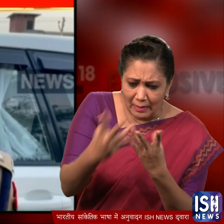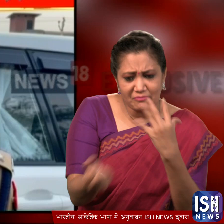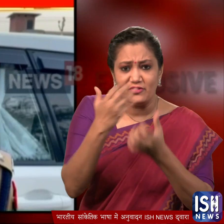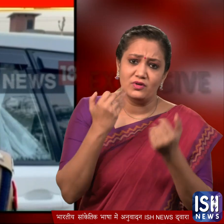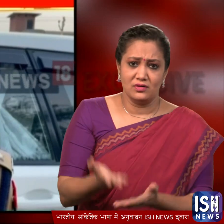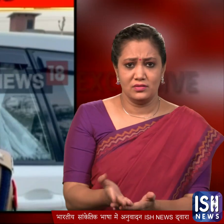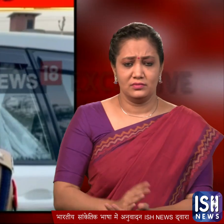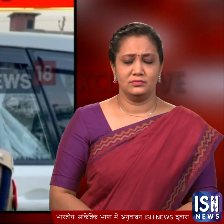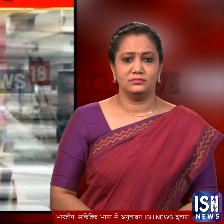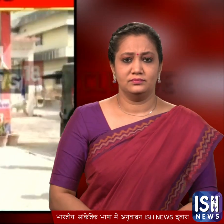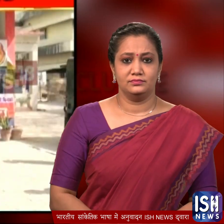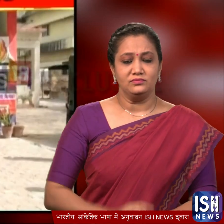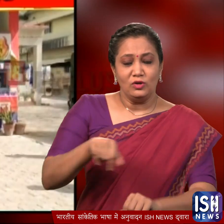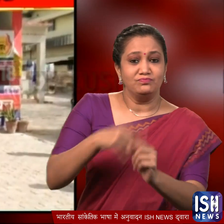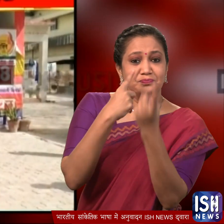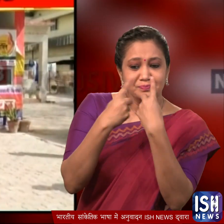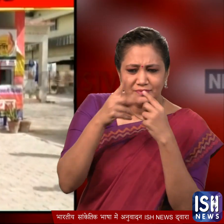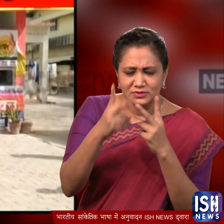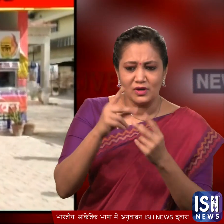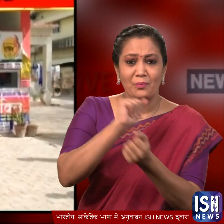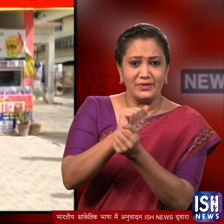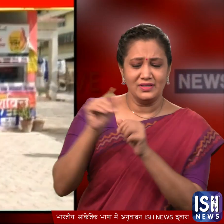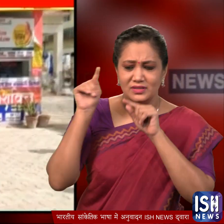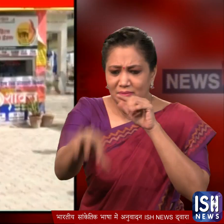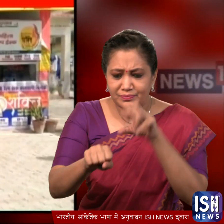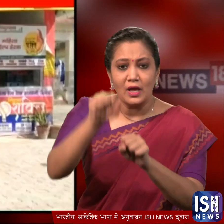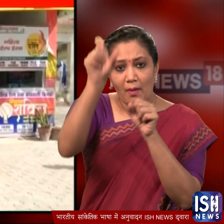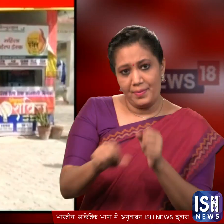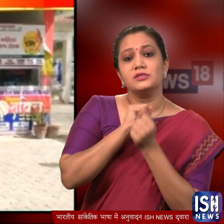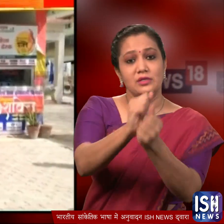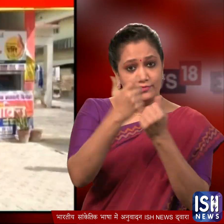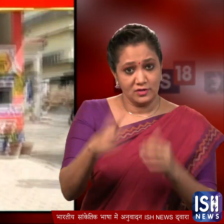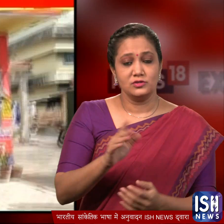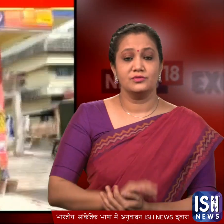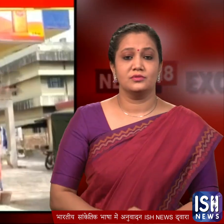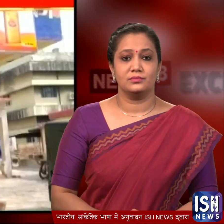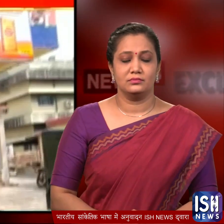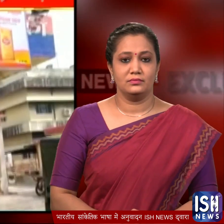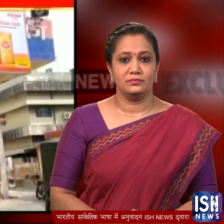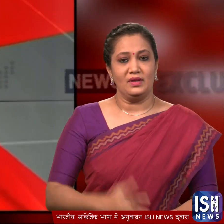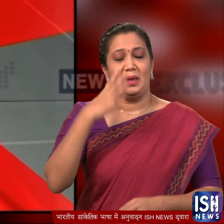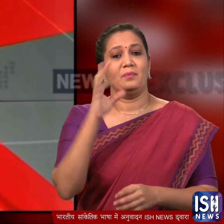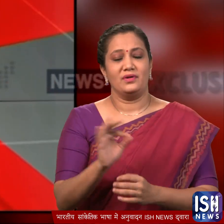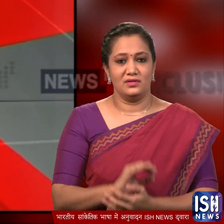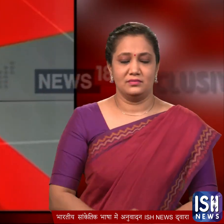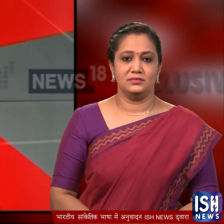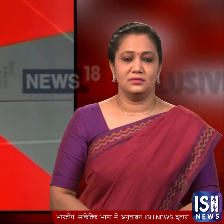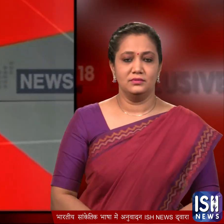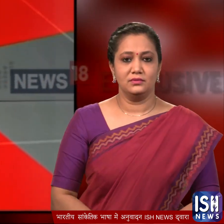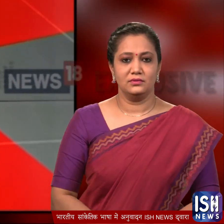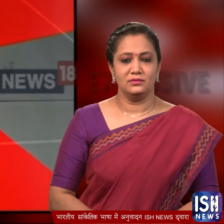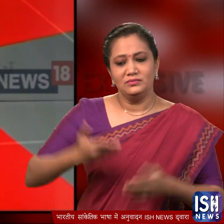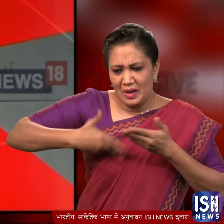पर बरामद किया गया है। कार्रवाई के दौरान पुलिस ने अवैध शराब के उस ठिकाने से एक आरोपी को भी गिरफ्तार कर लिया। सौभाग्य की एक बात यह